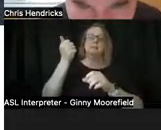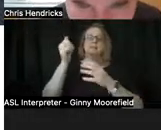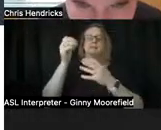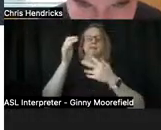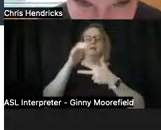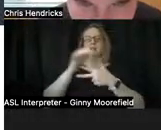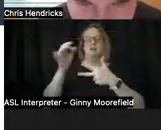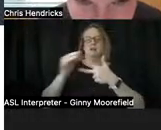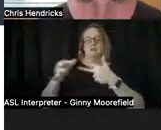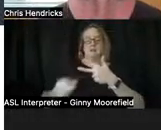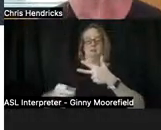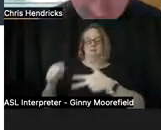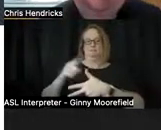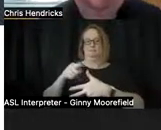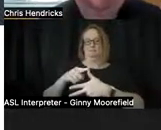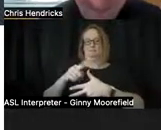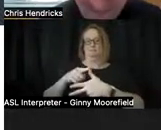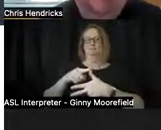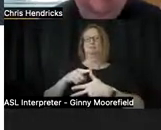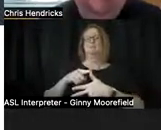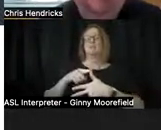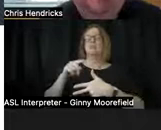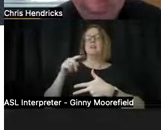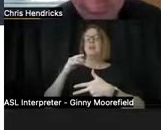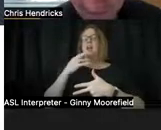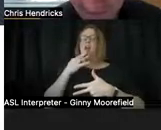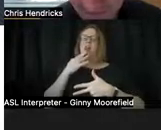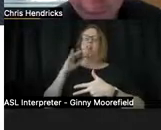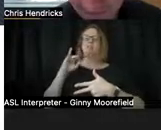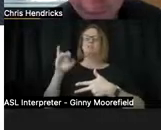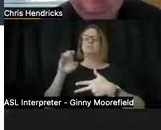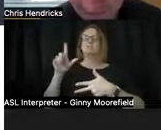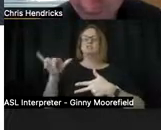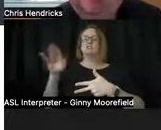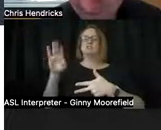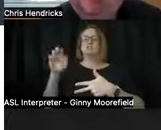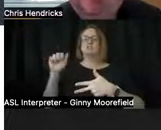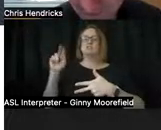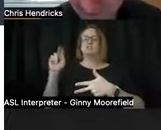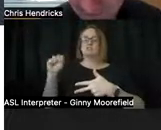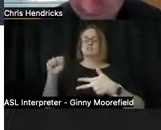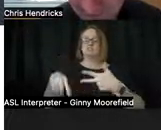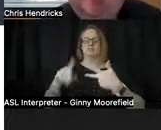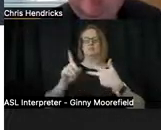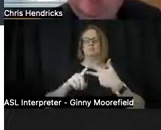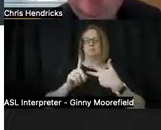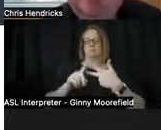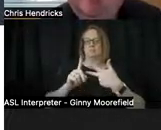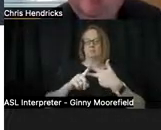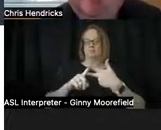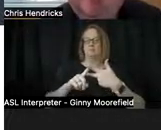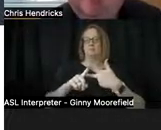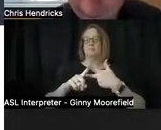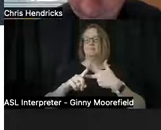opción opción una tenemos una colección de gominolas de colores opción 2